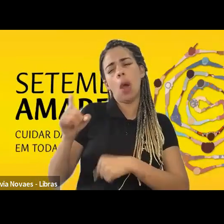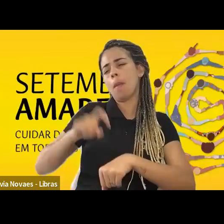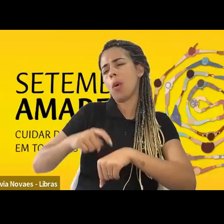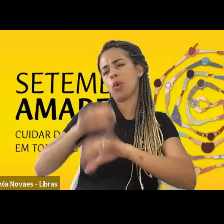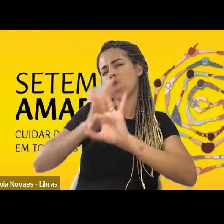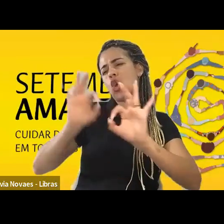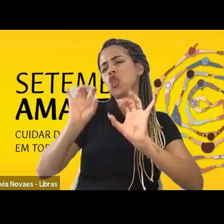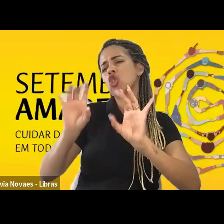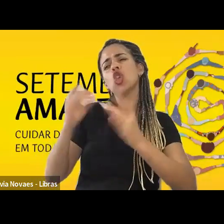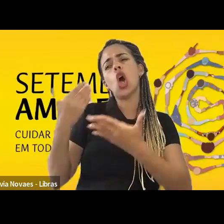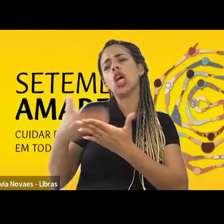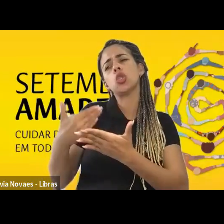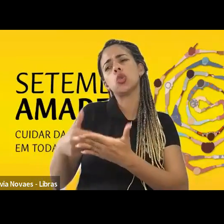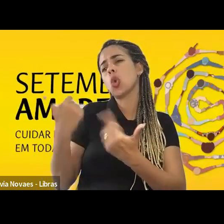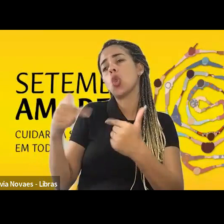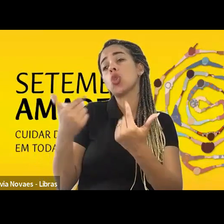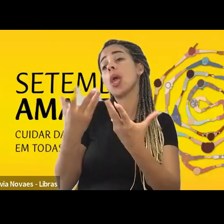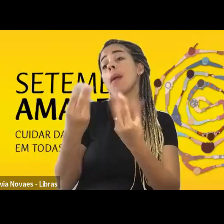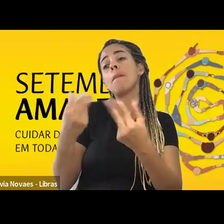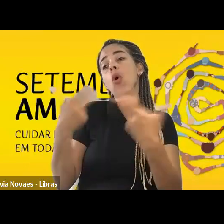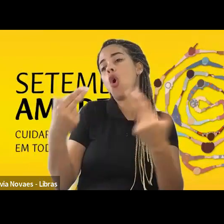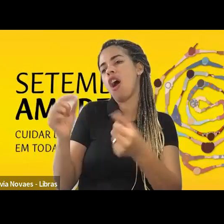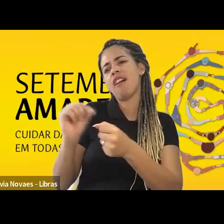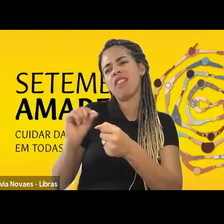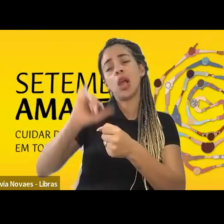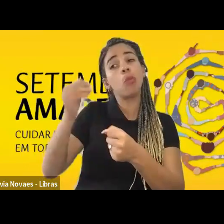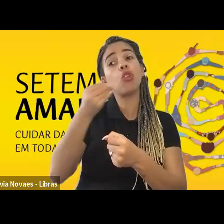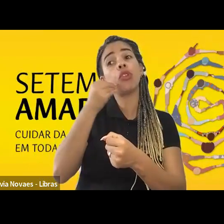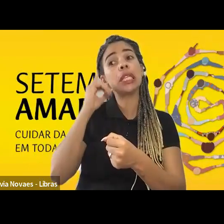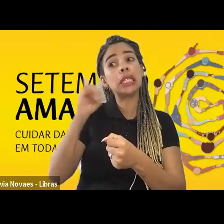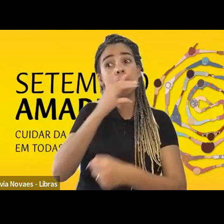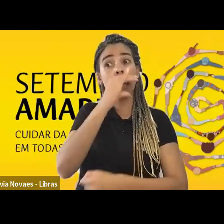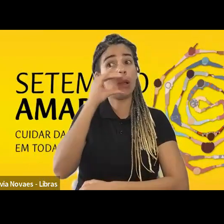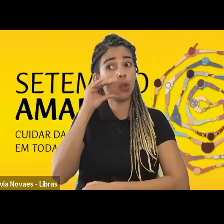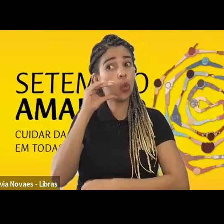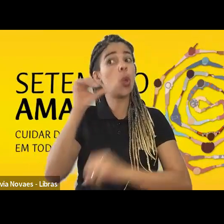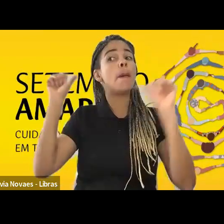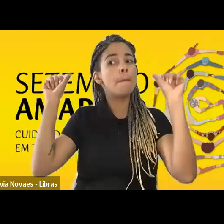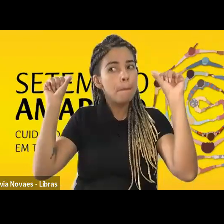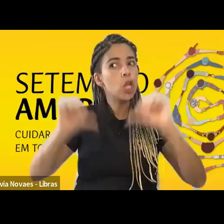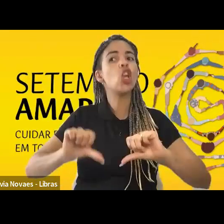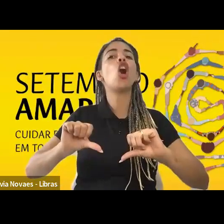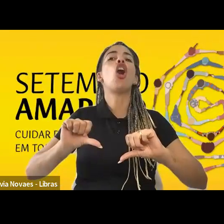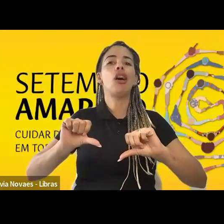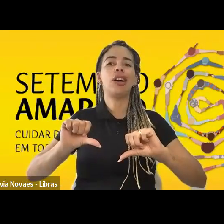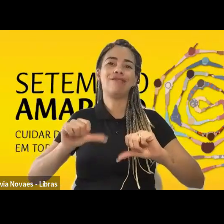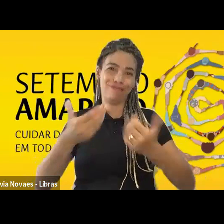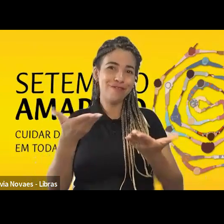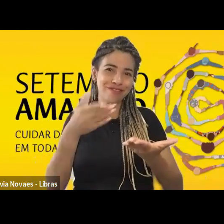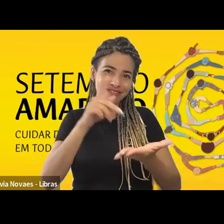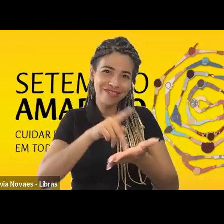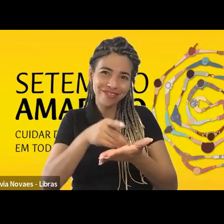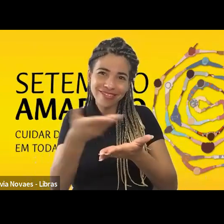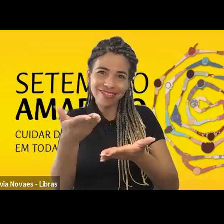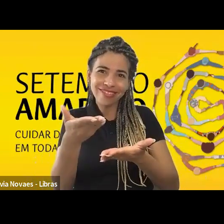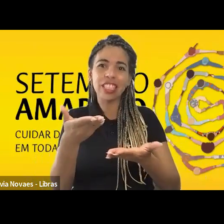trabalha, você só estuda, não tem muita coisa para fazer, aproveite, porque quando você chegar na idade adulta, as coisas vão ser muito mais difíceis. E aí você